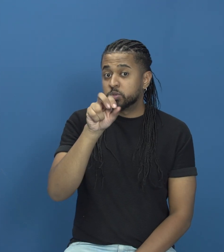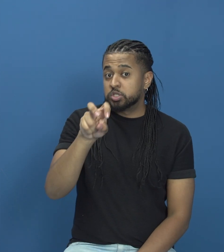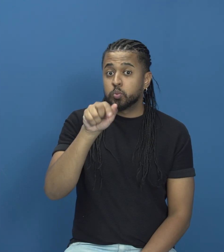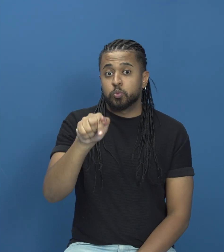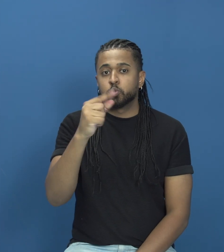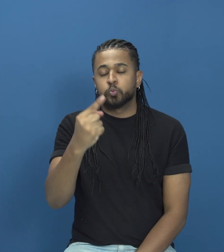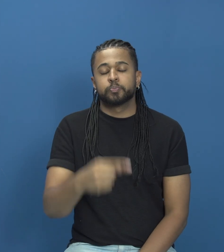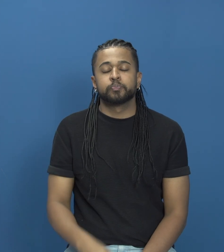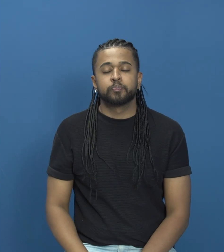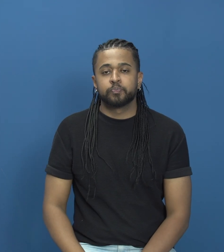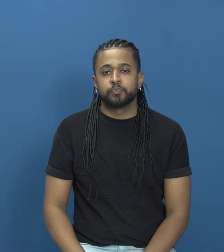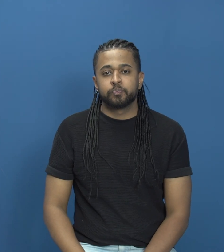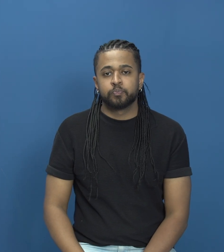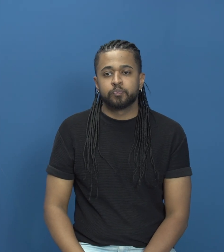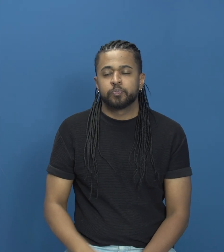7.5.1.